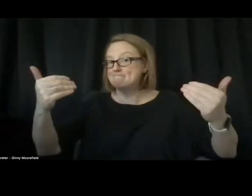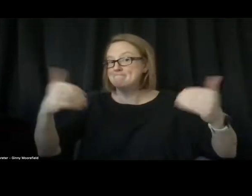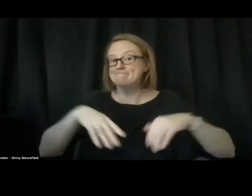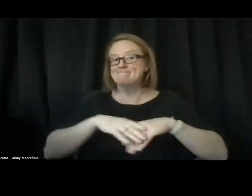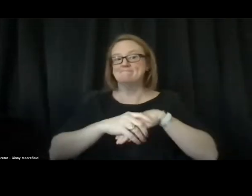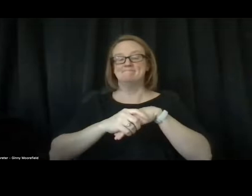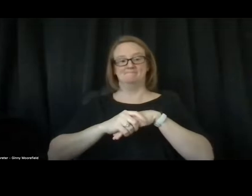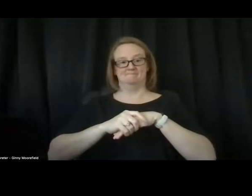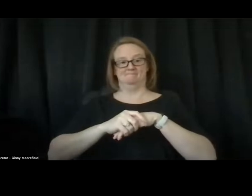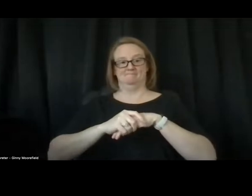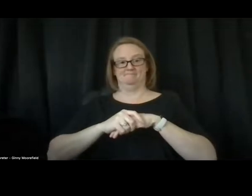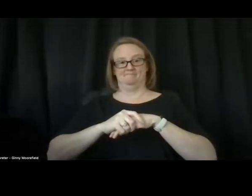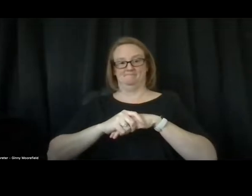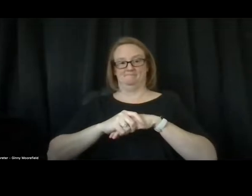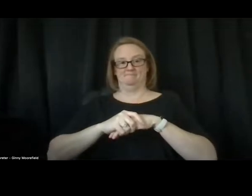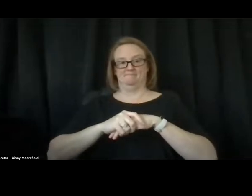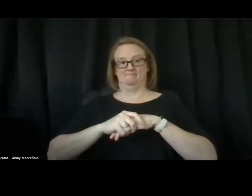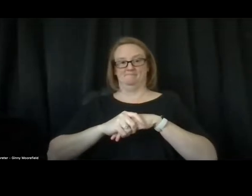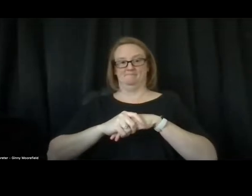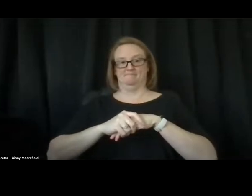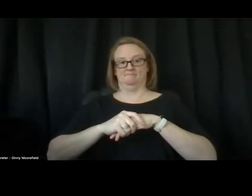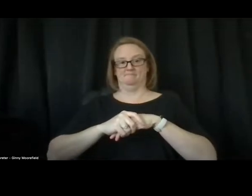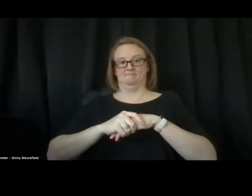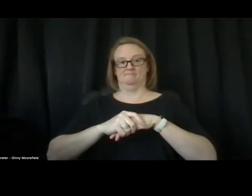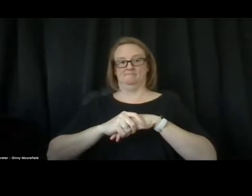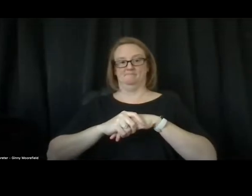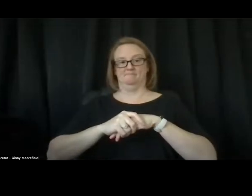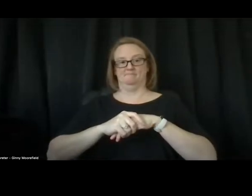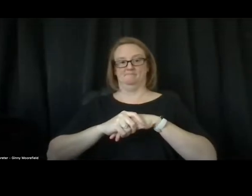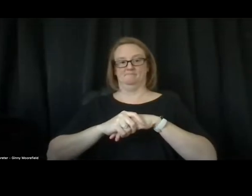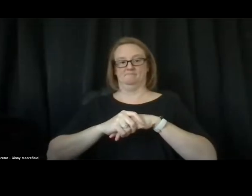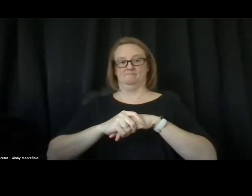alguien que quiere compartir algo